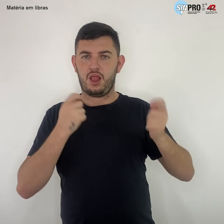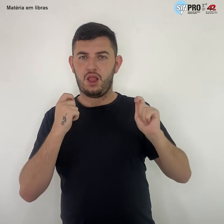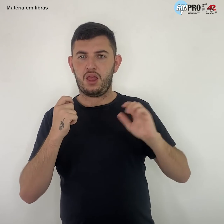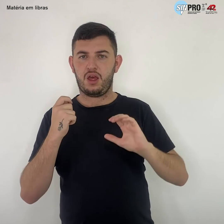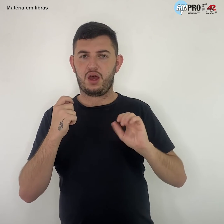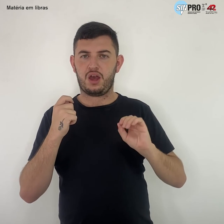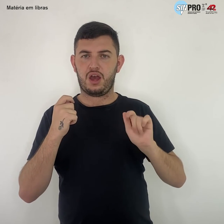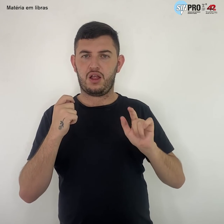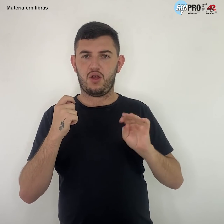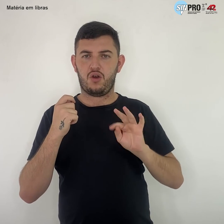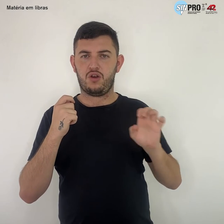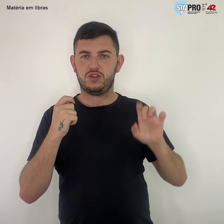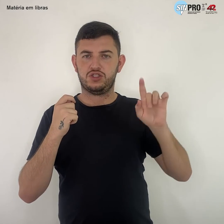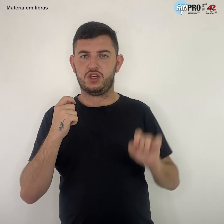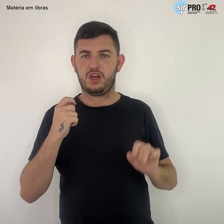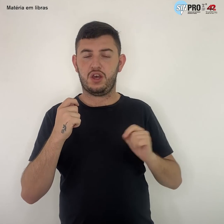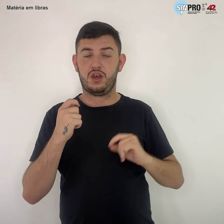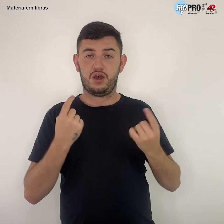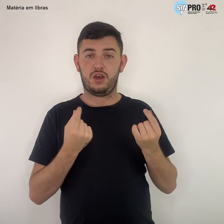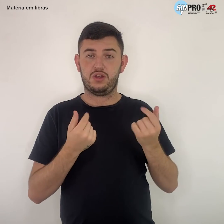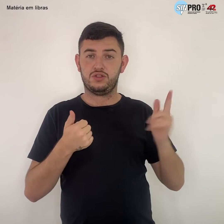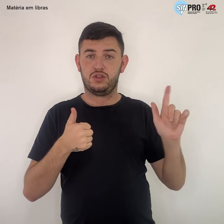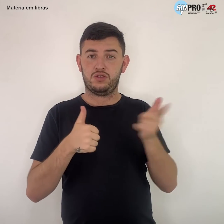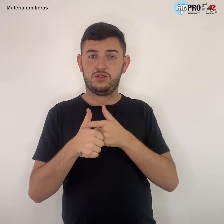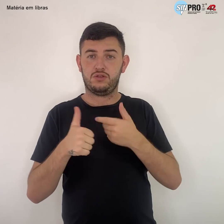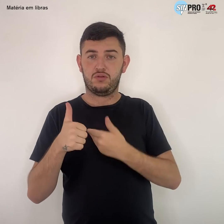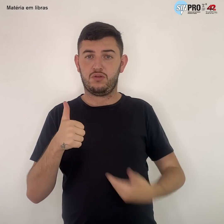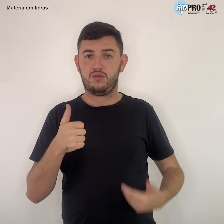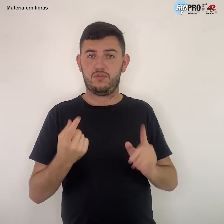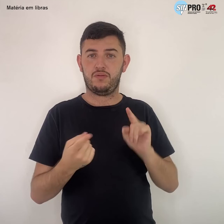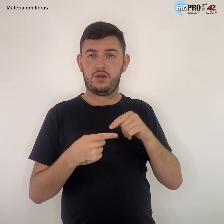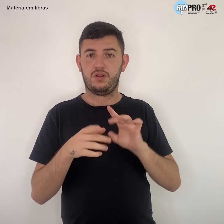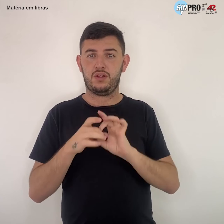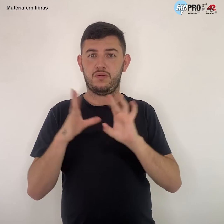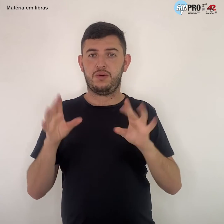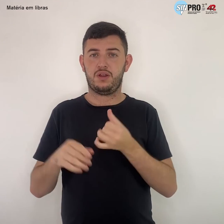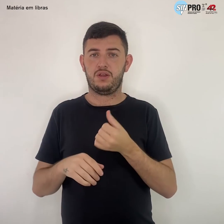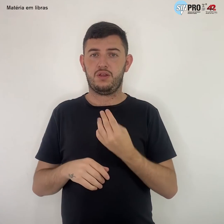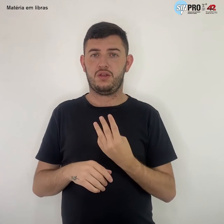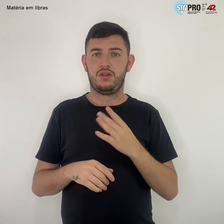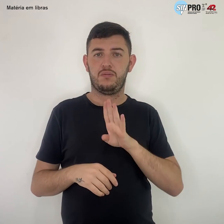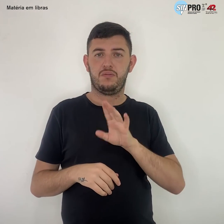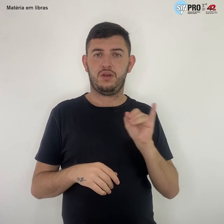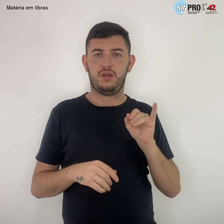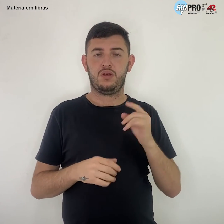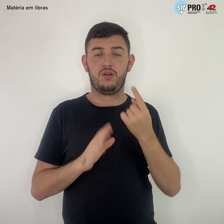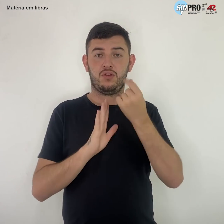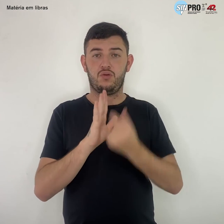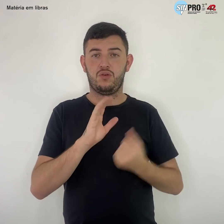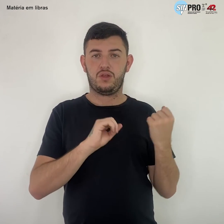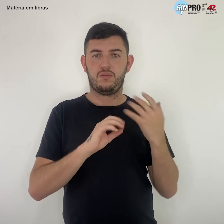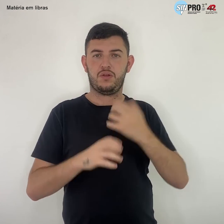uma fortuna de 63 bilhões do orçamento público para que o governo